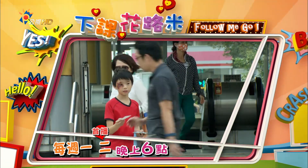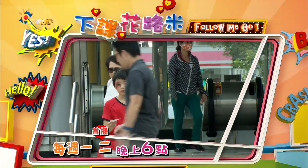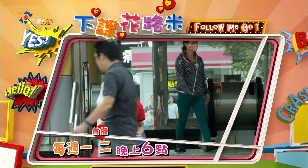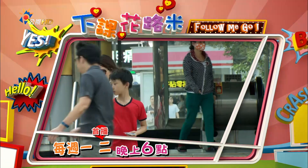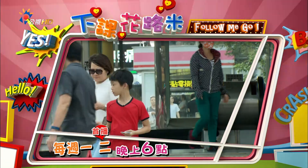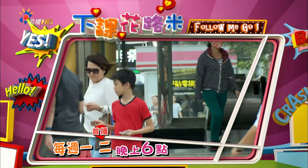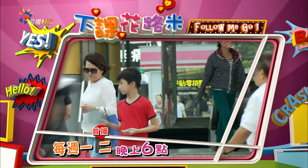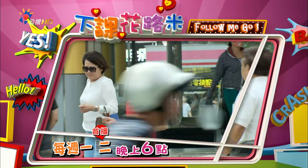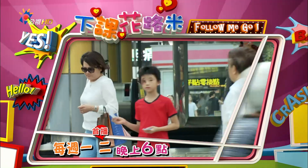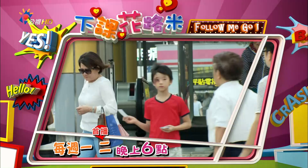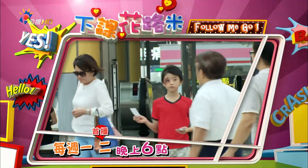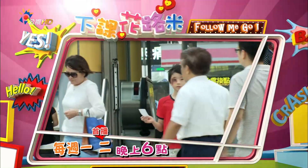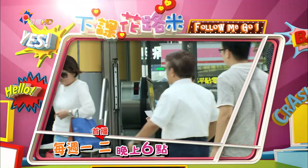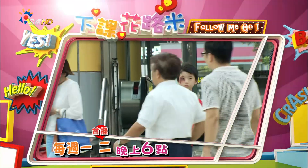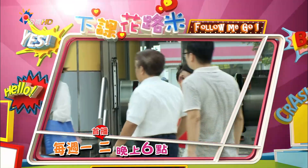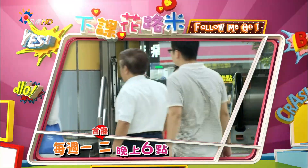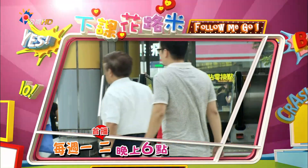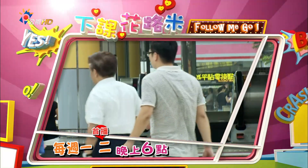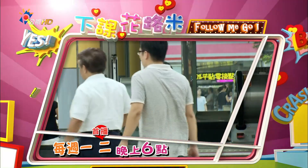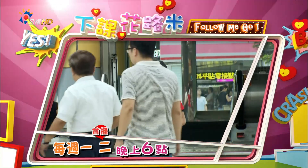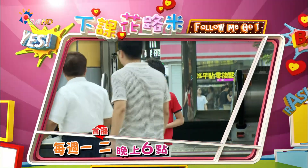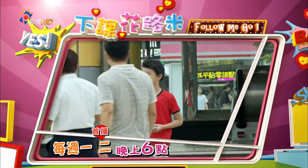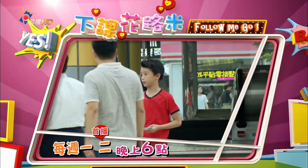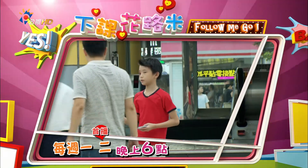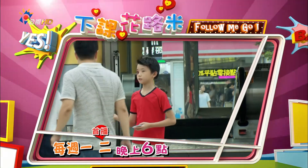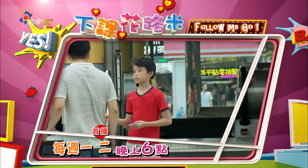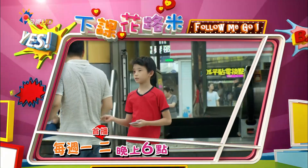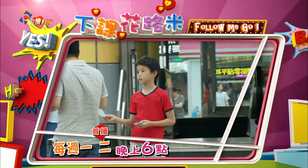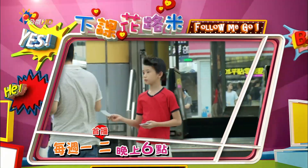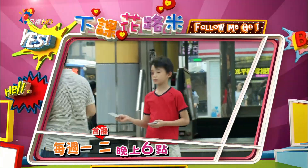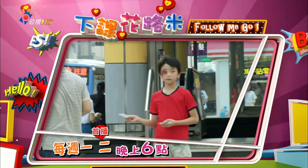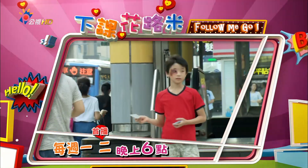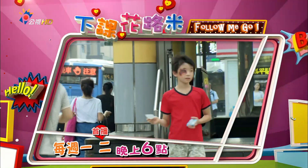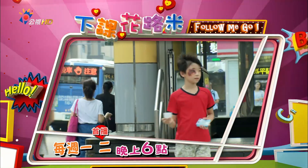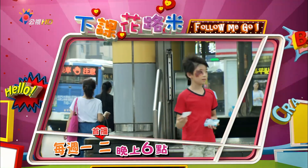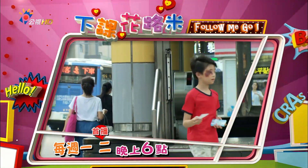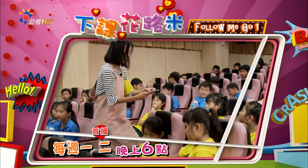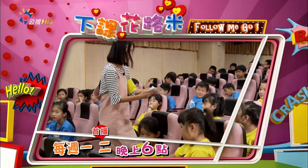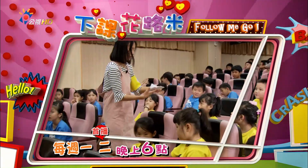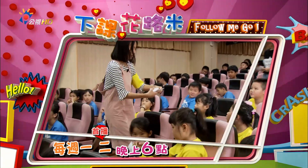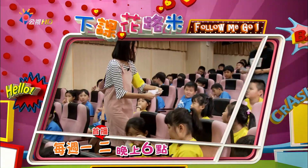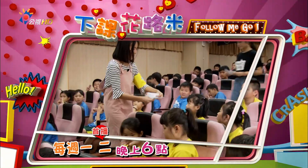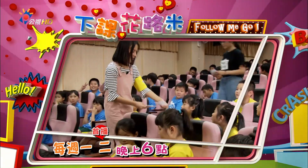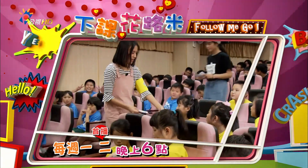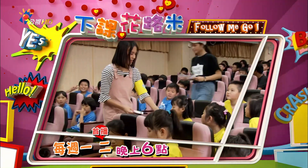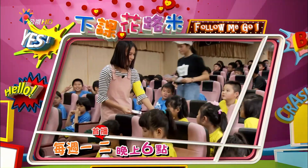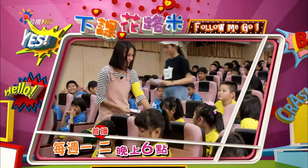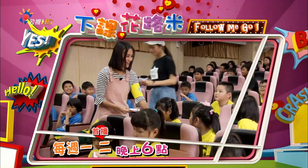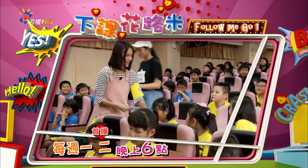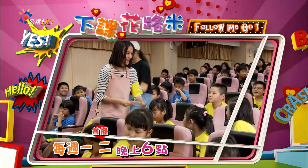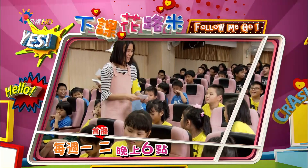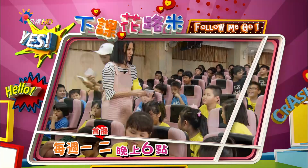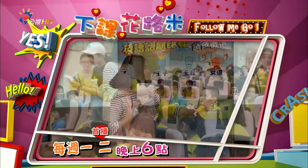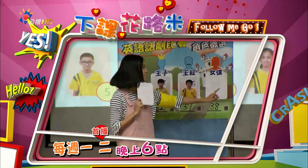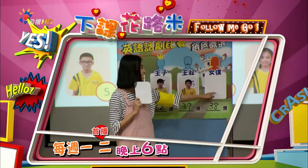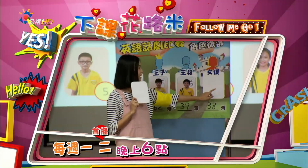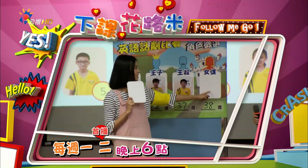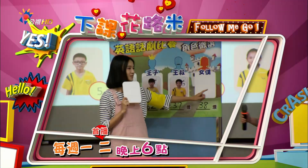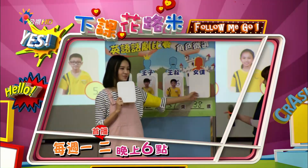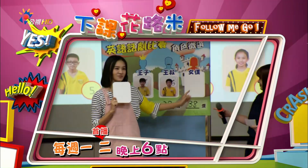学置身其中，亲自面对状况。 别人第一眼看到一定会吓到吗？ 就请你把你觉得适合的小朋友的号